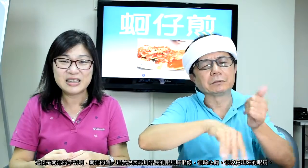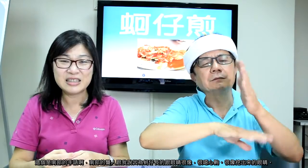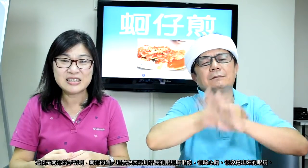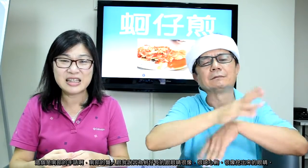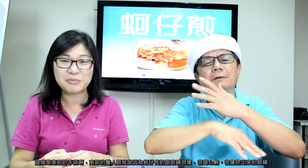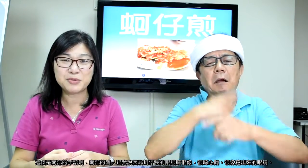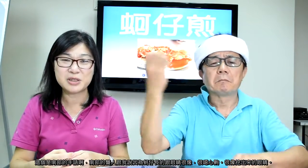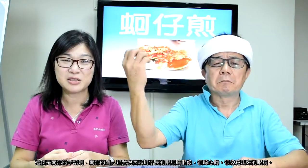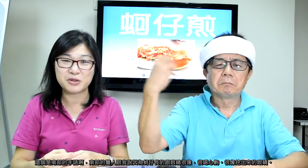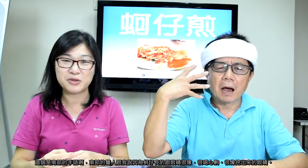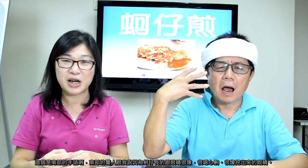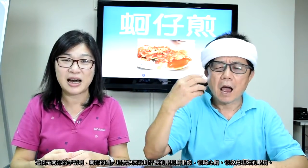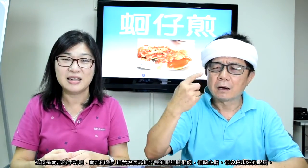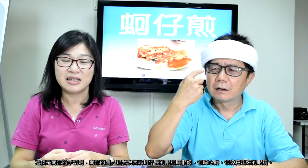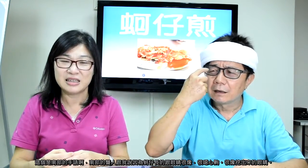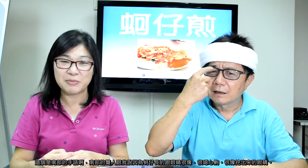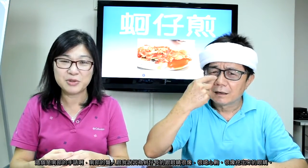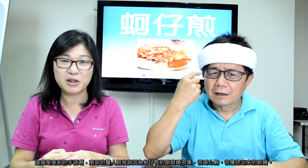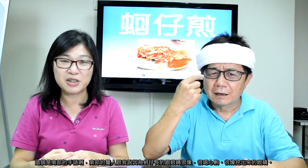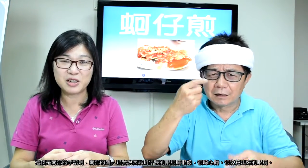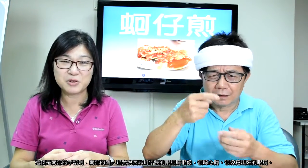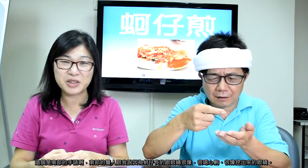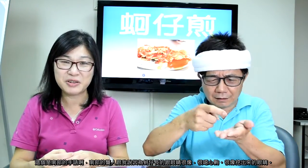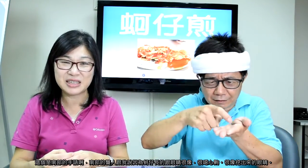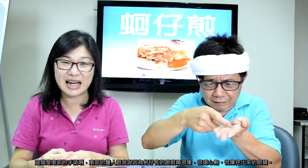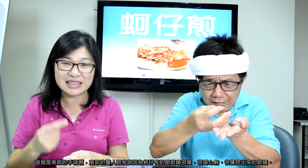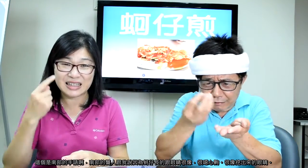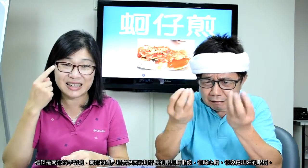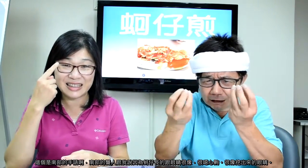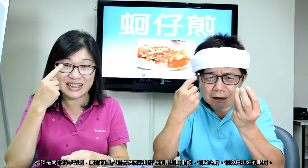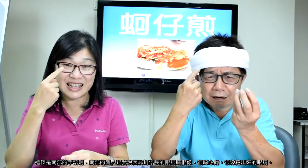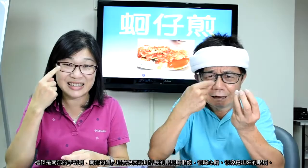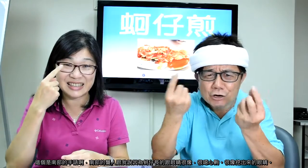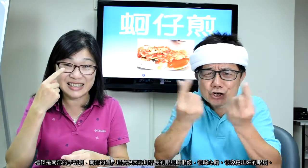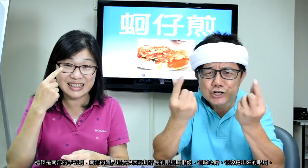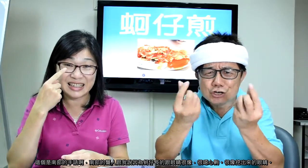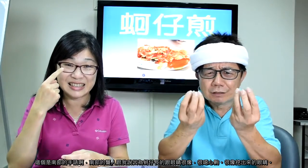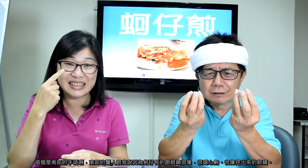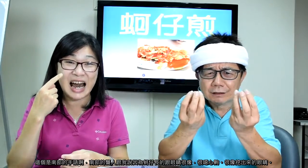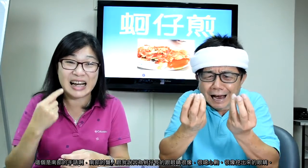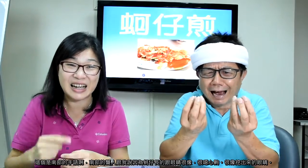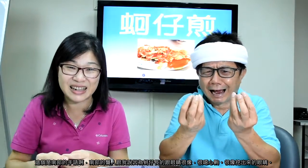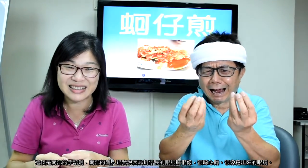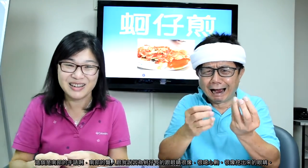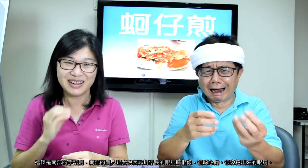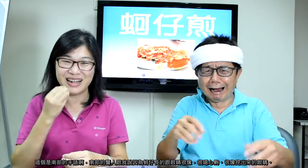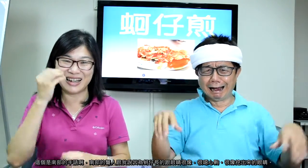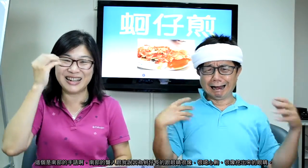这个是南部的手语啊，南部的龙人跟我说，因为蚵仔长得跟眼睛很像，很